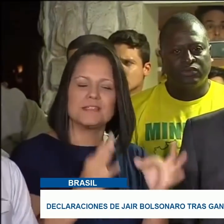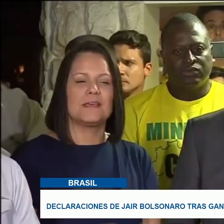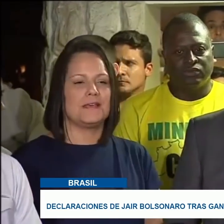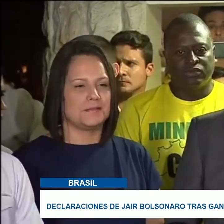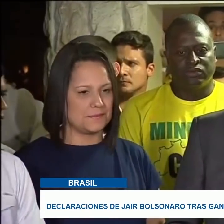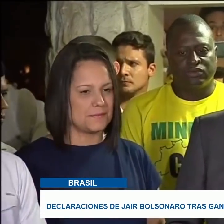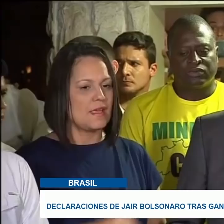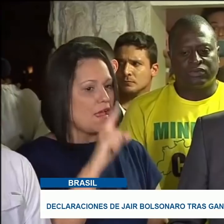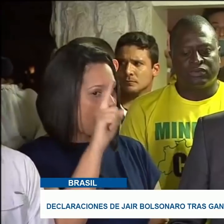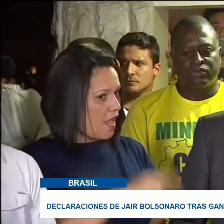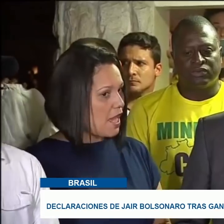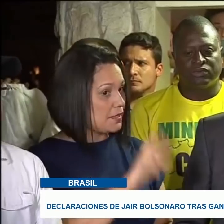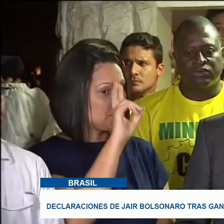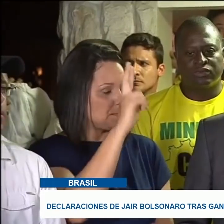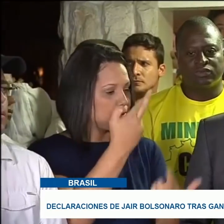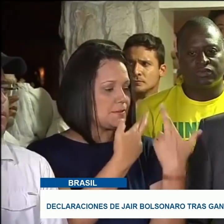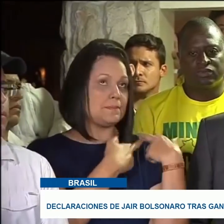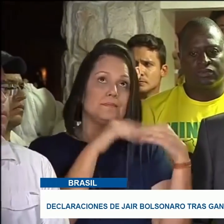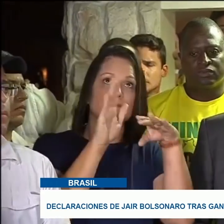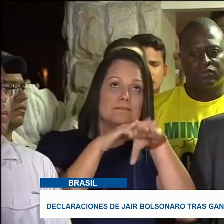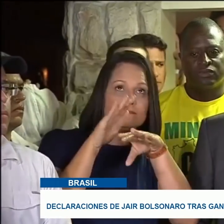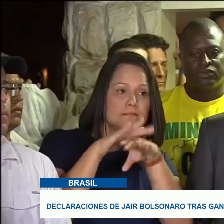que están en Sao Paulo